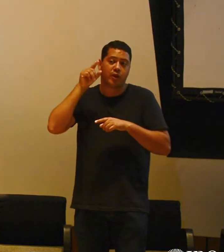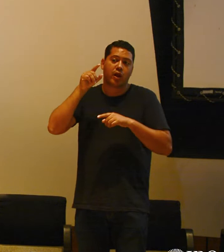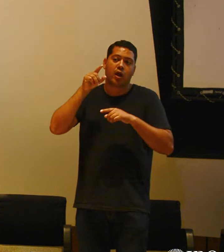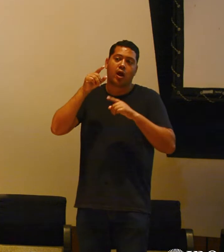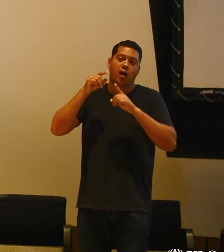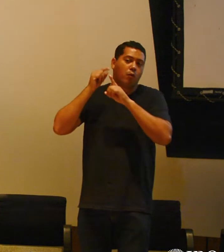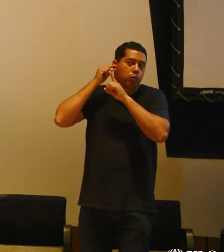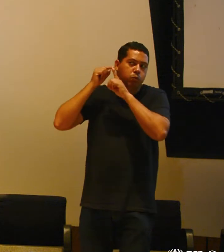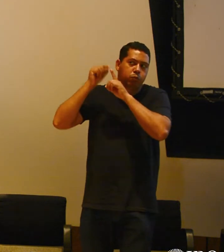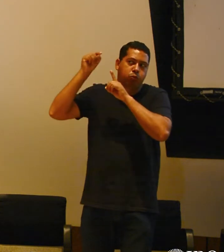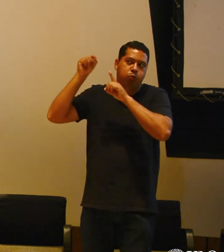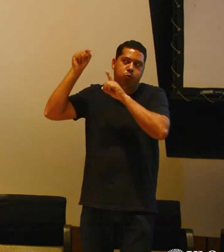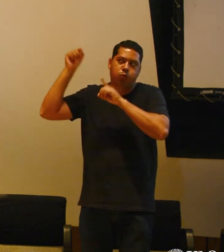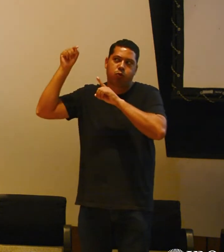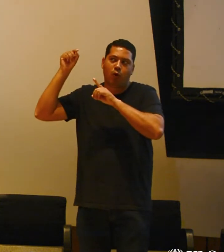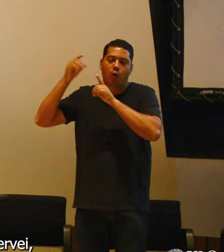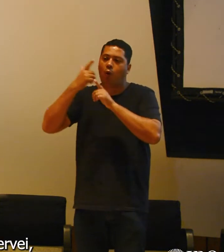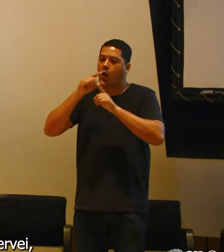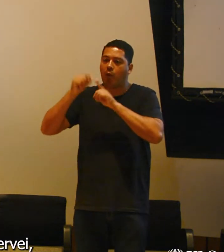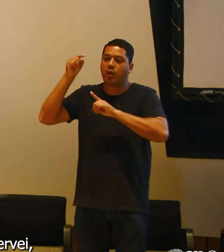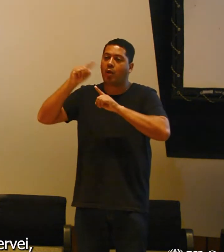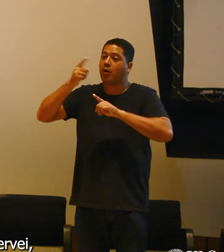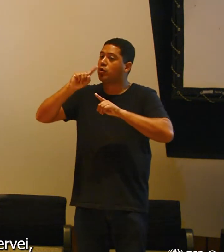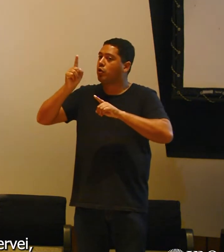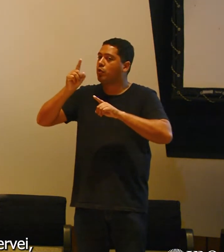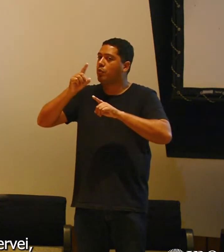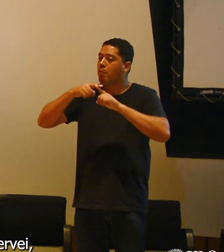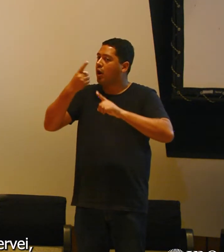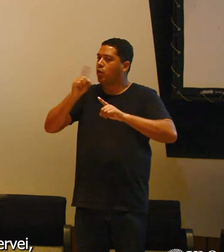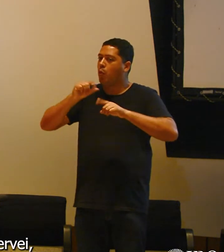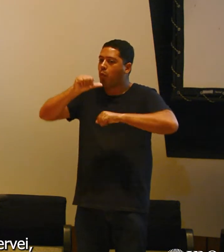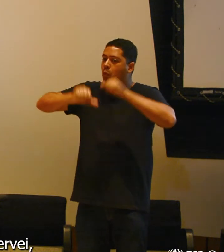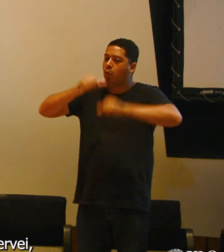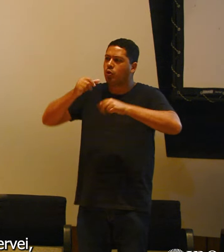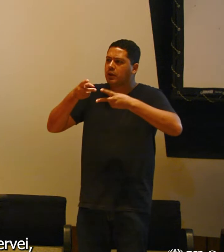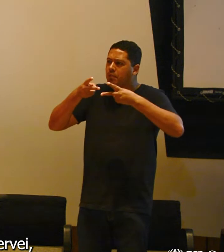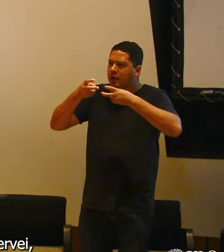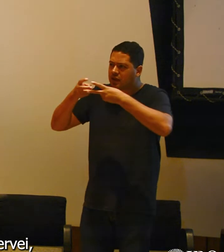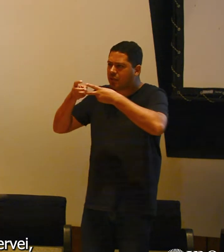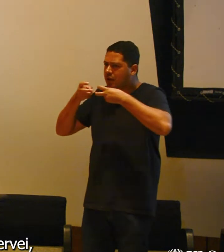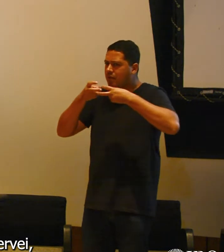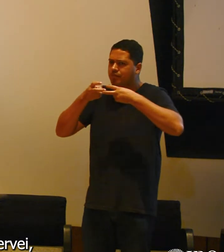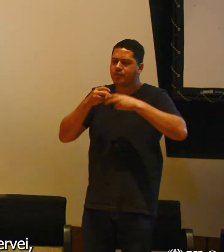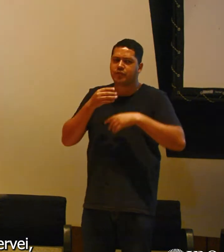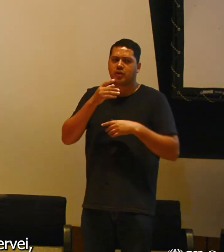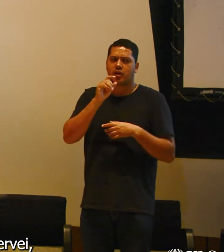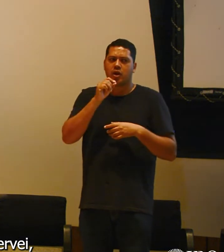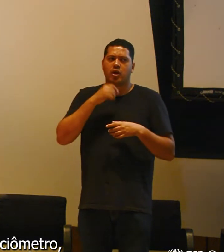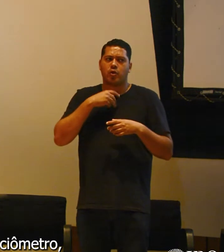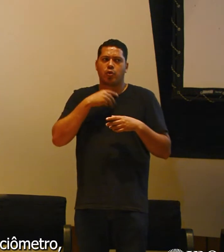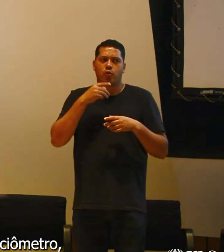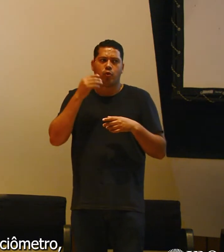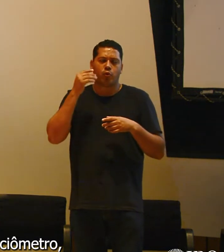mas não altera a percepção. Esse aqui, pelo que eu entendo e observei, não só,